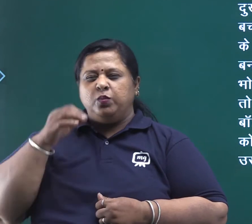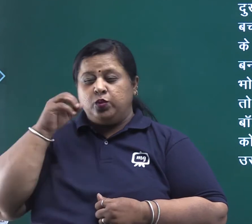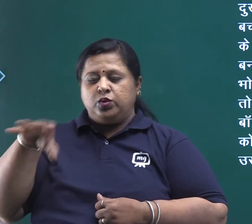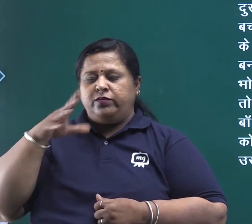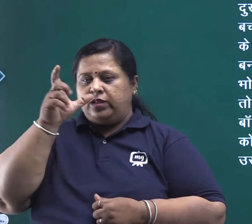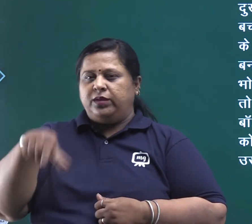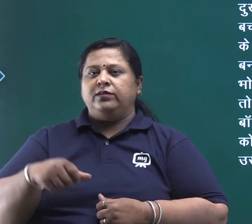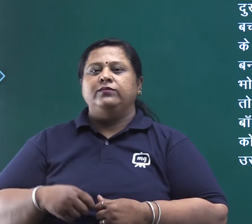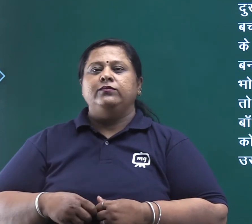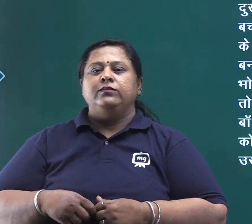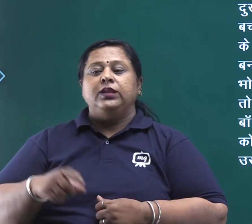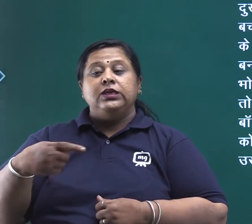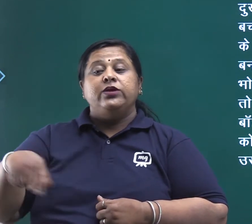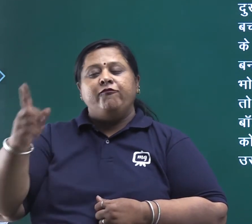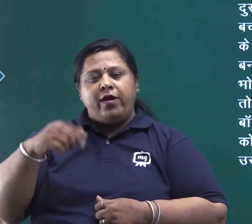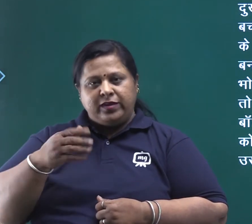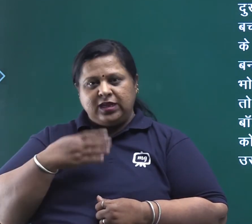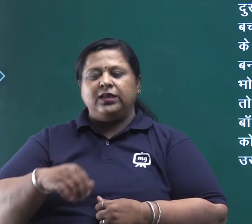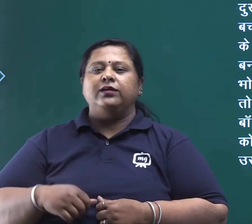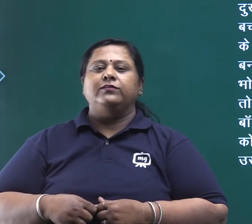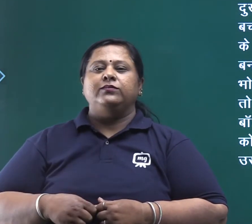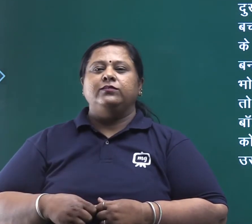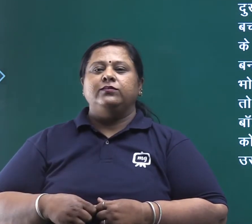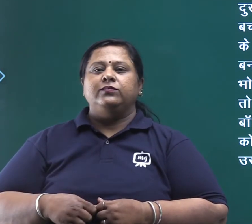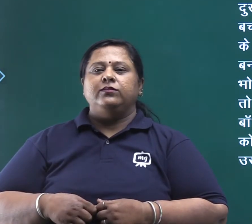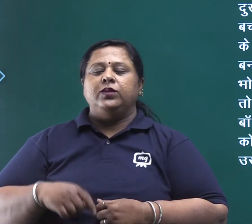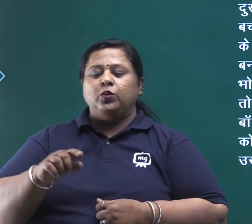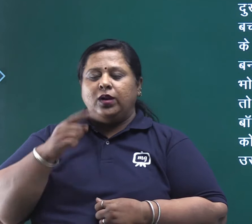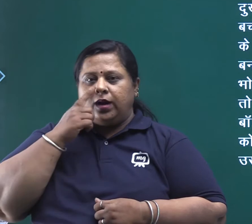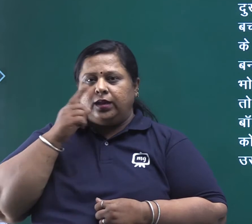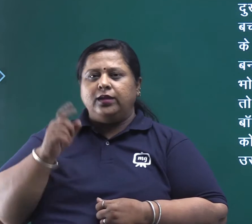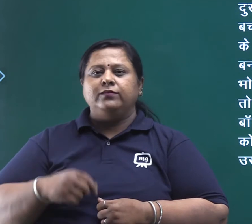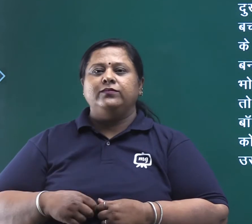व्यक्ति जब वापस आता है तो लड़की